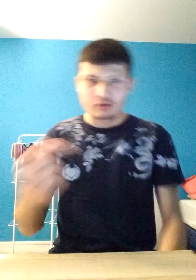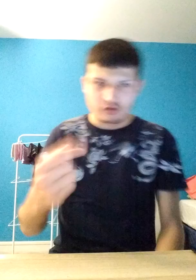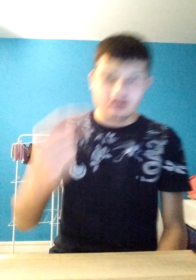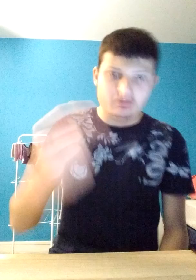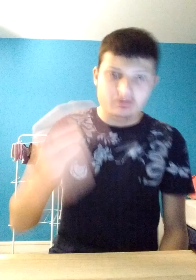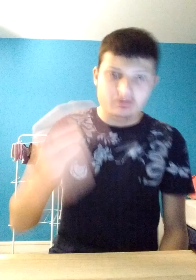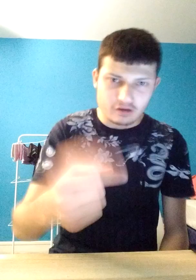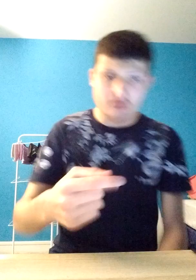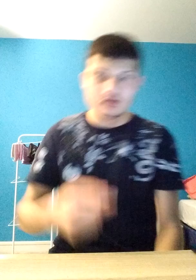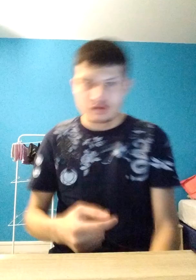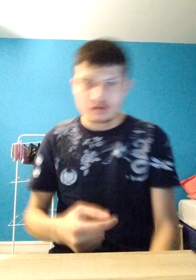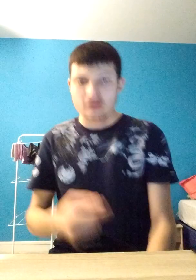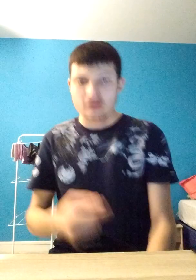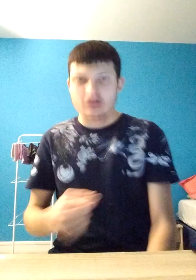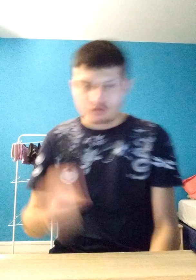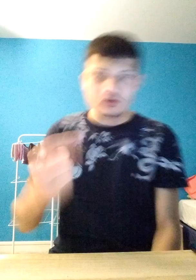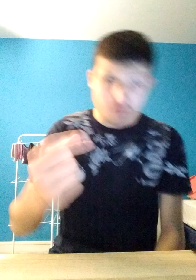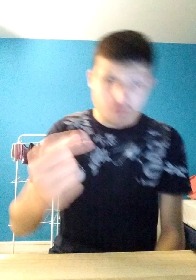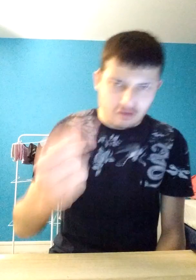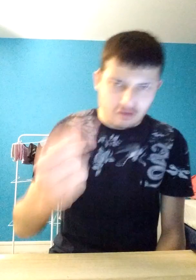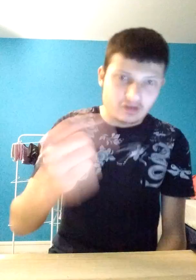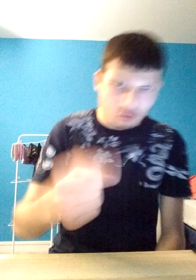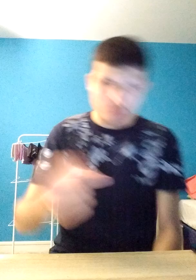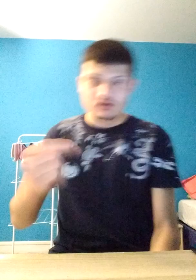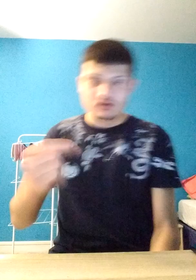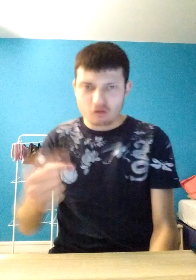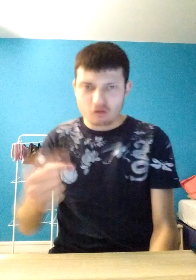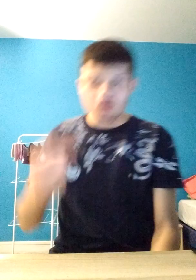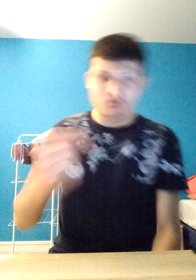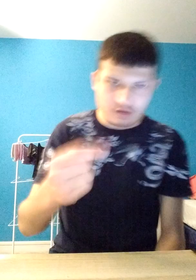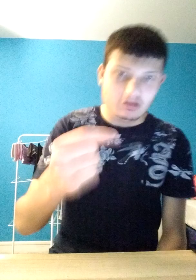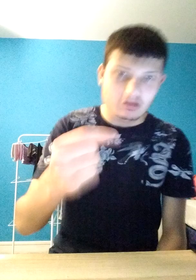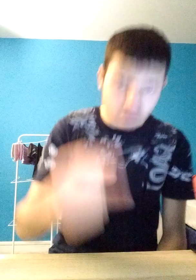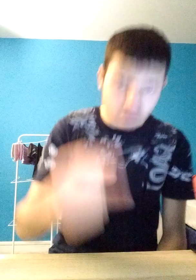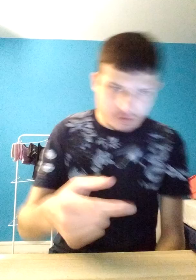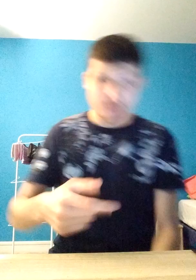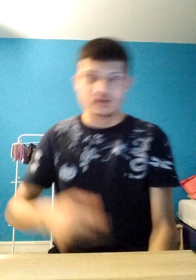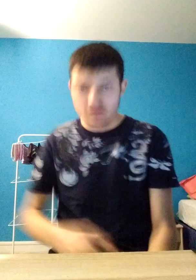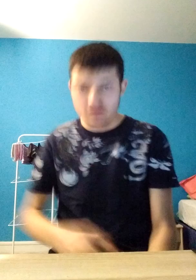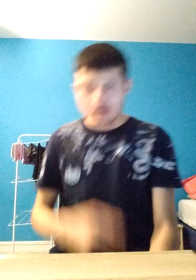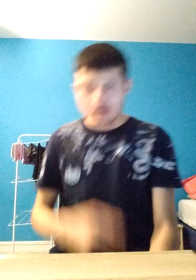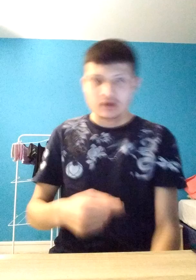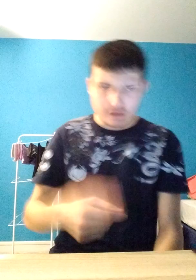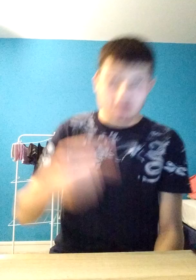ils étaient pas là, je voulais aussi la carte bleue et en jouant à la PS4. Et après